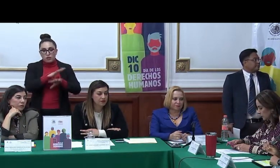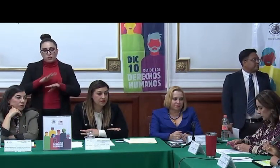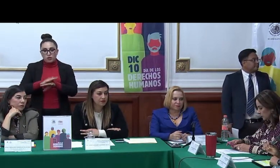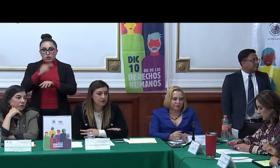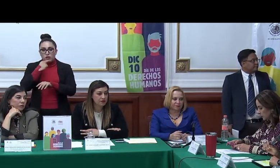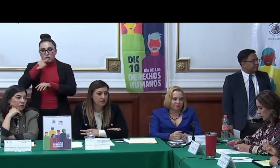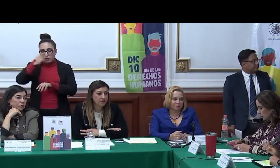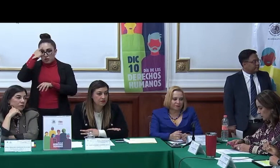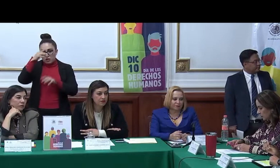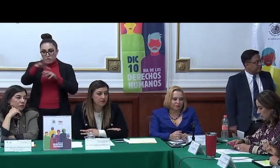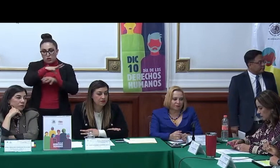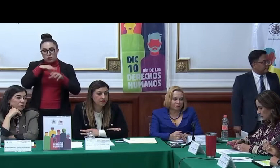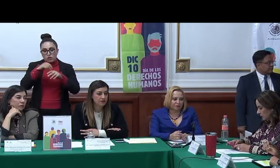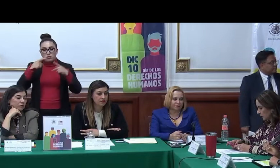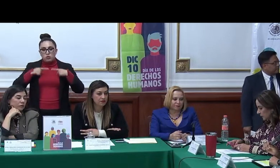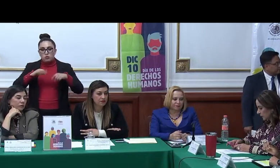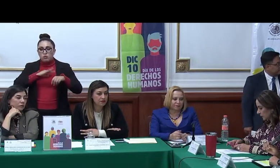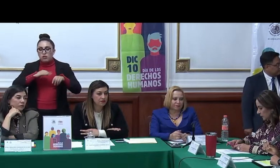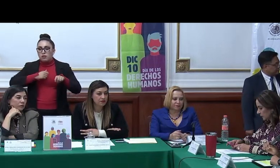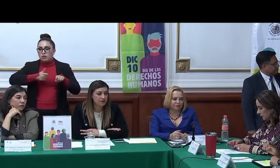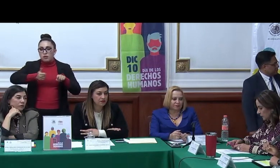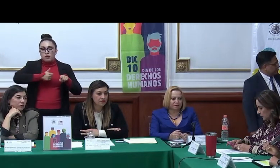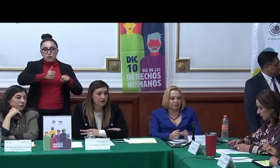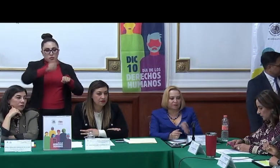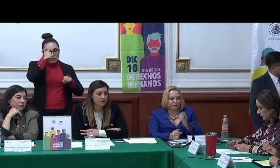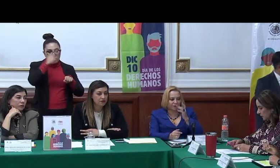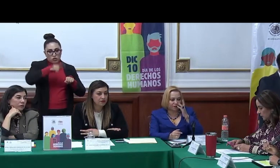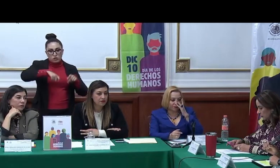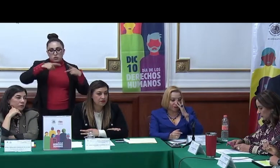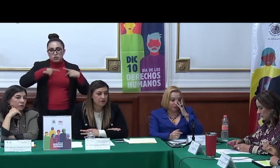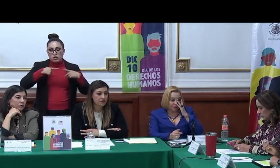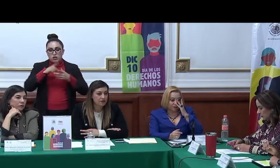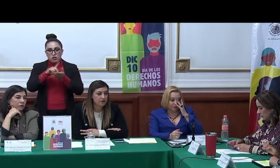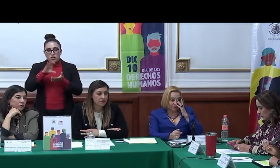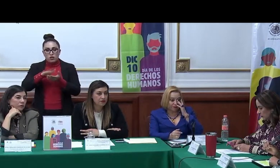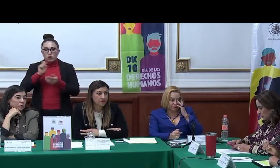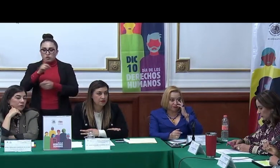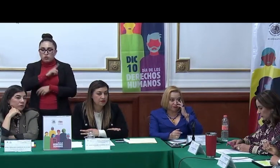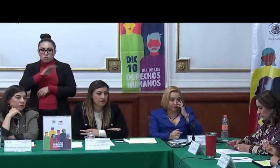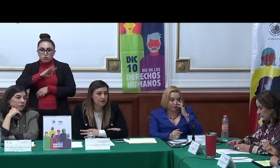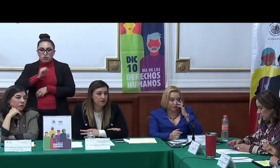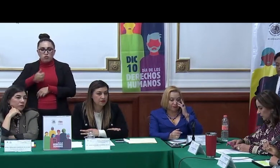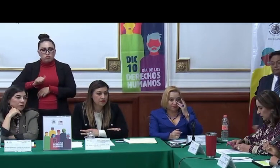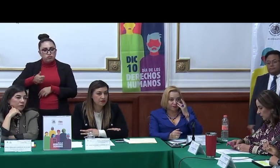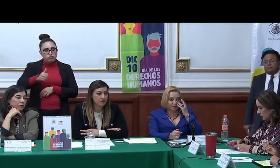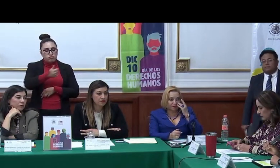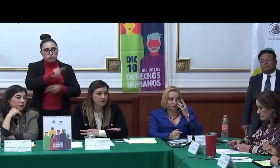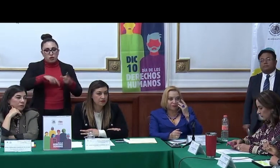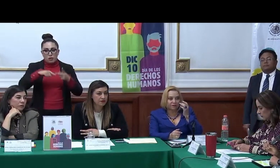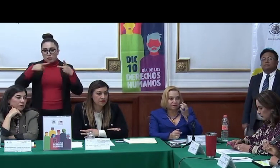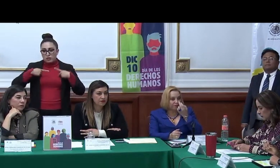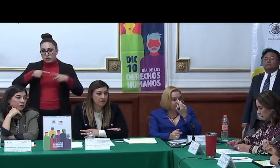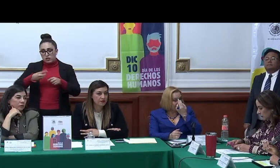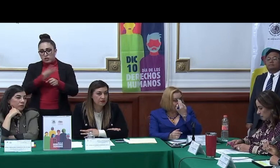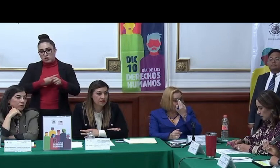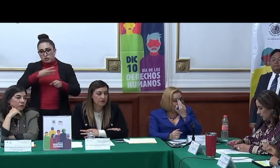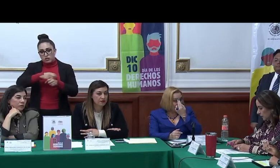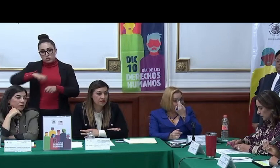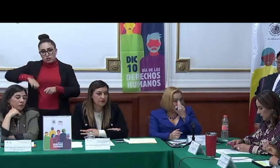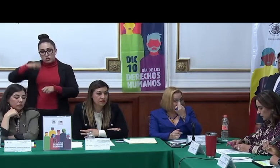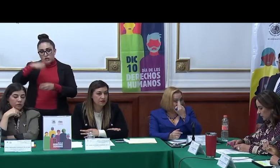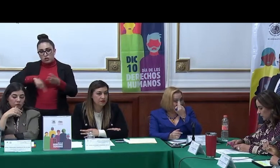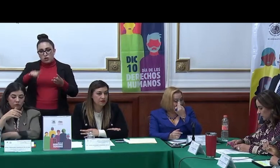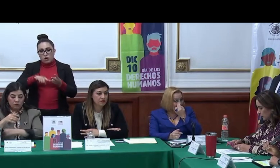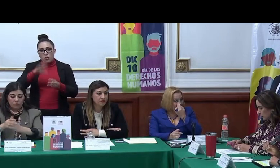movilidad autónoma y segura de las personas con discapacidad, adultos mayores y quienes temporalmente